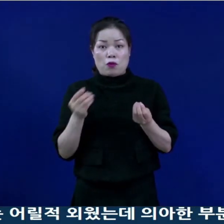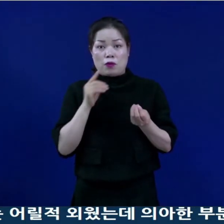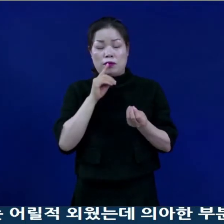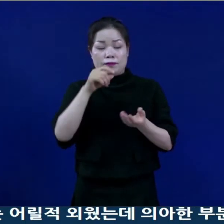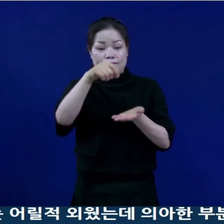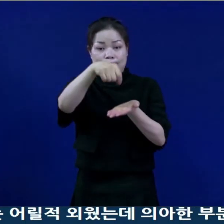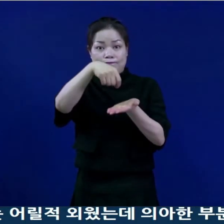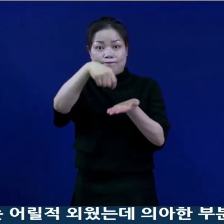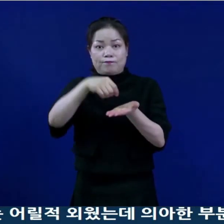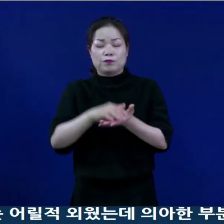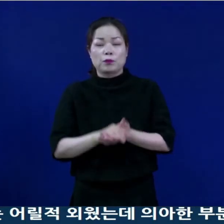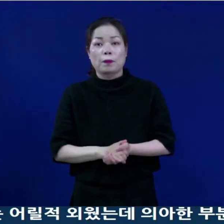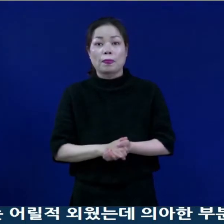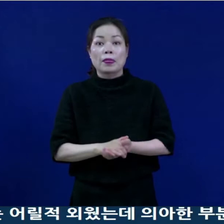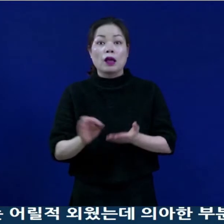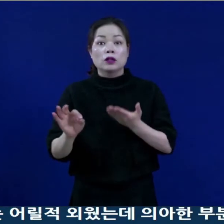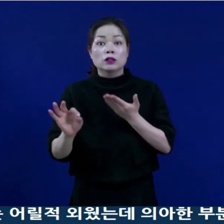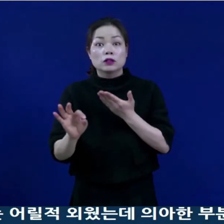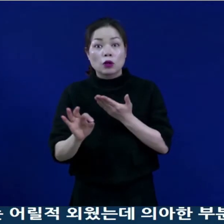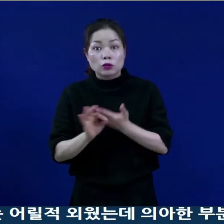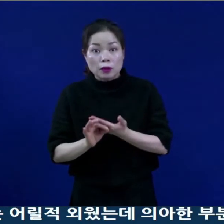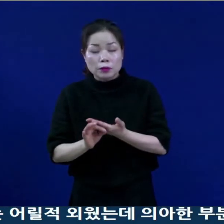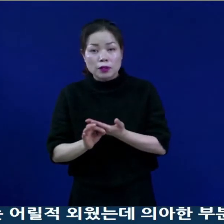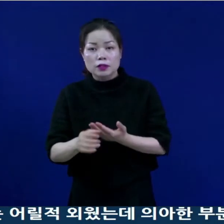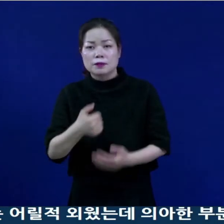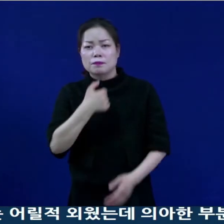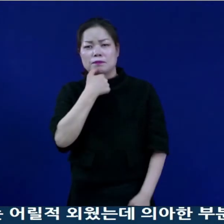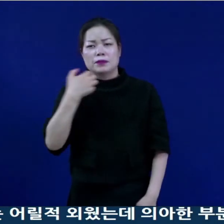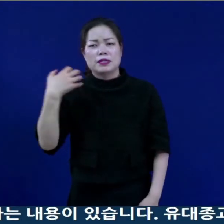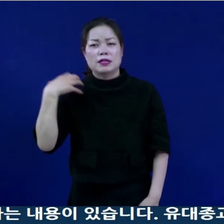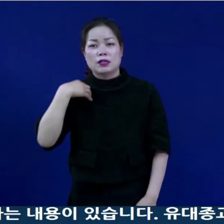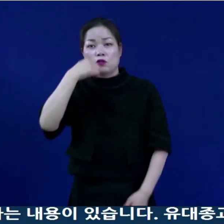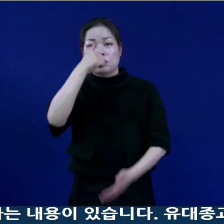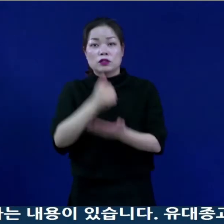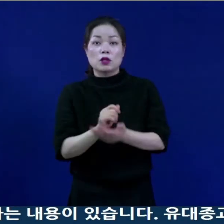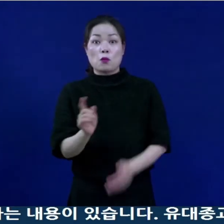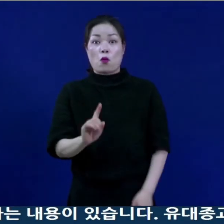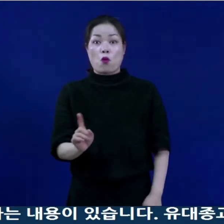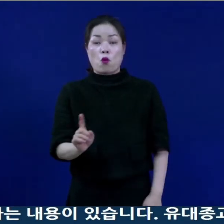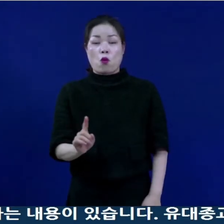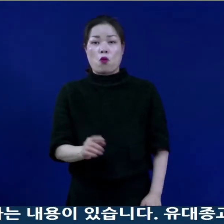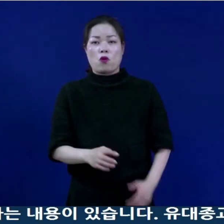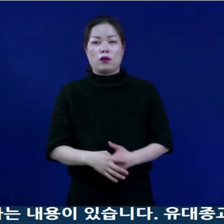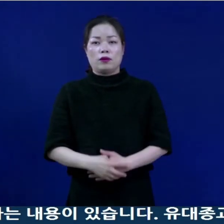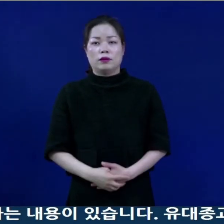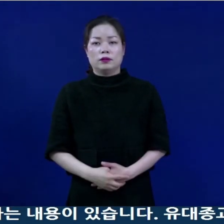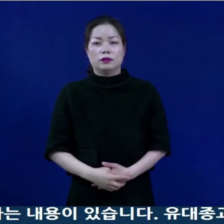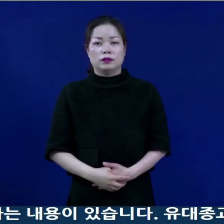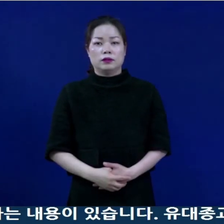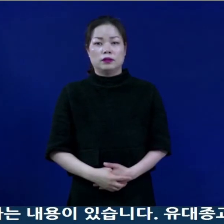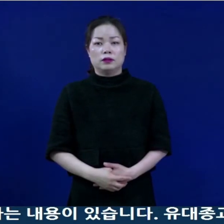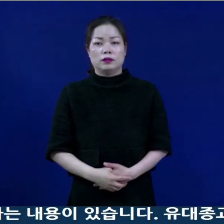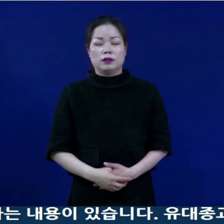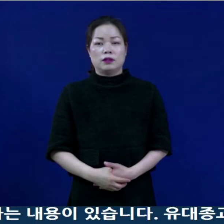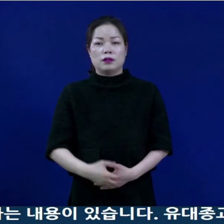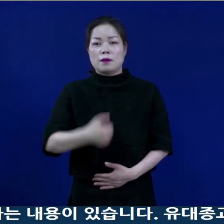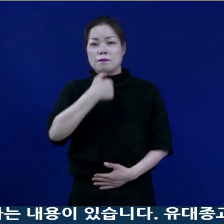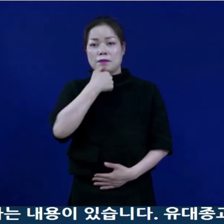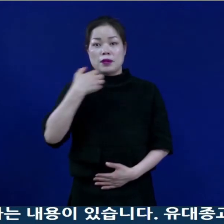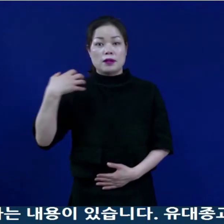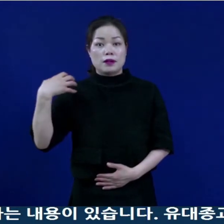있습니다. 자, 그렇다면 여러분 빌라도의 죄는 무엇입니까? 빌라도의 죄는 무엇입니까?